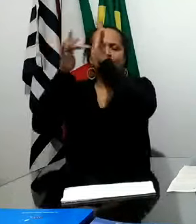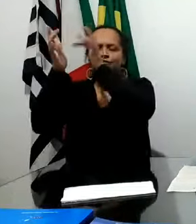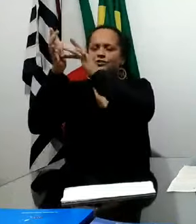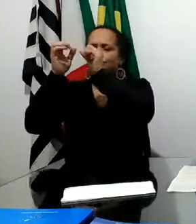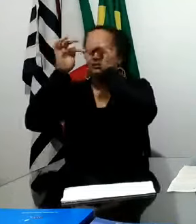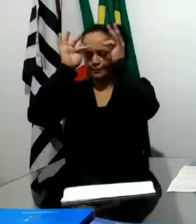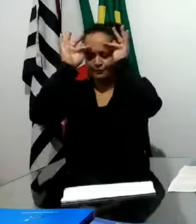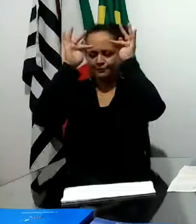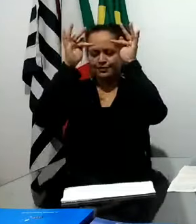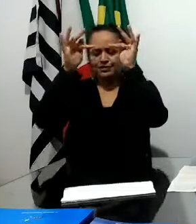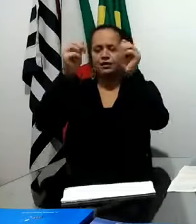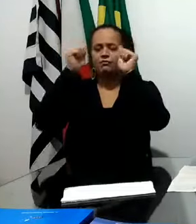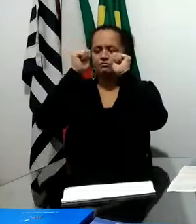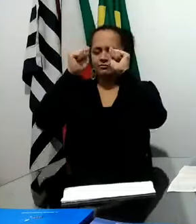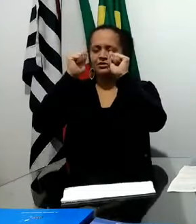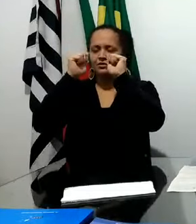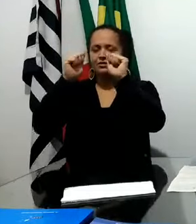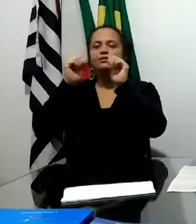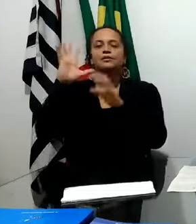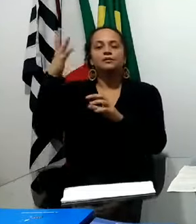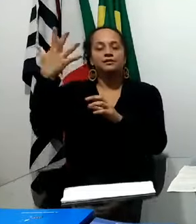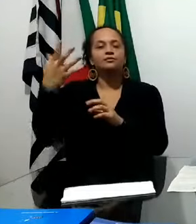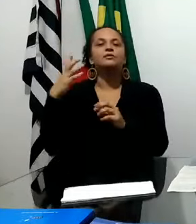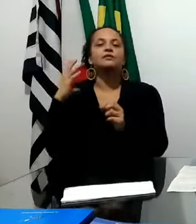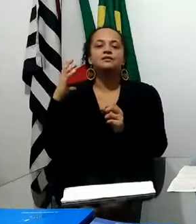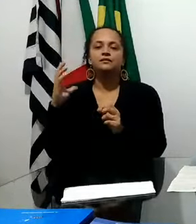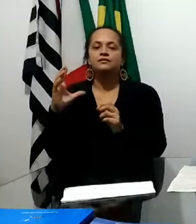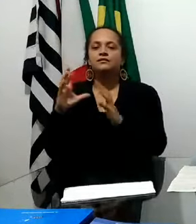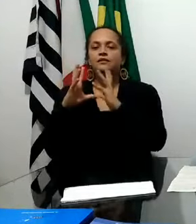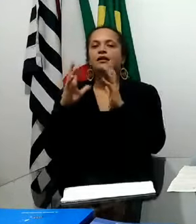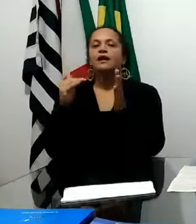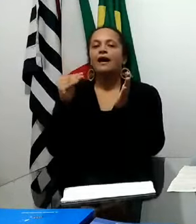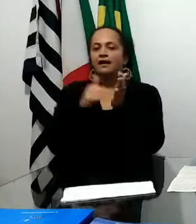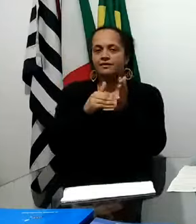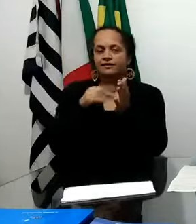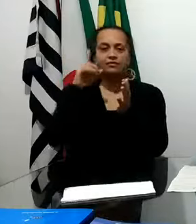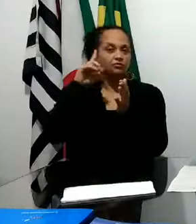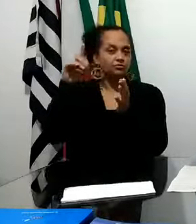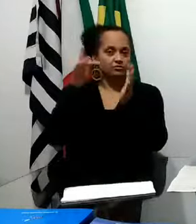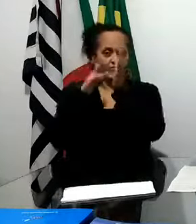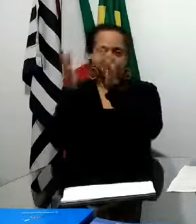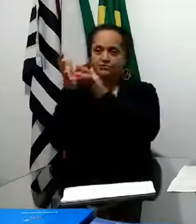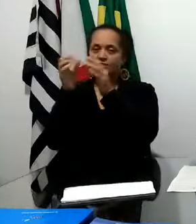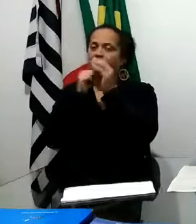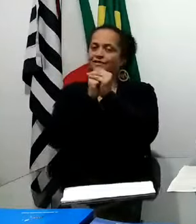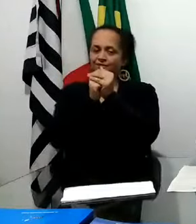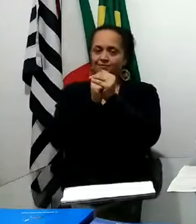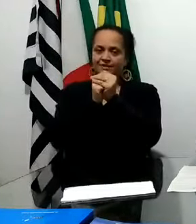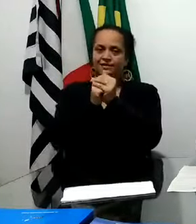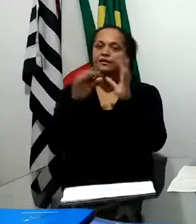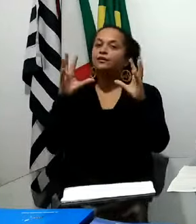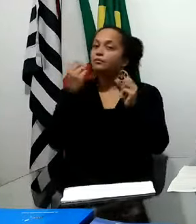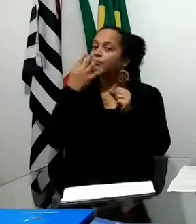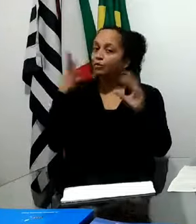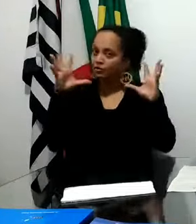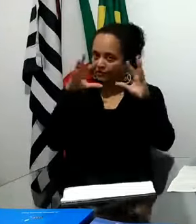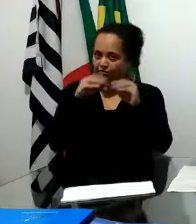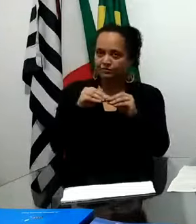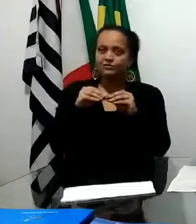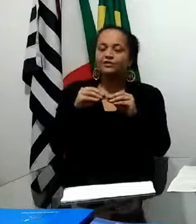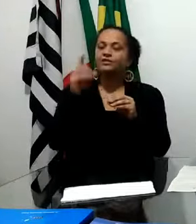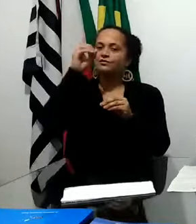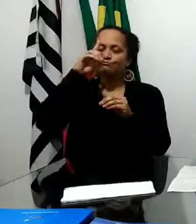para terminar até o dia de Cristo. Amém. Amém, irmãos? Uma boa noite para você. Que